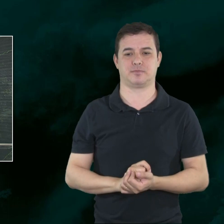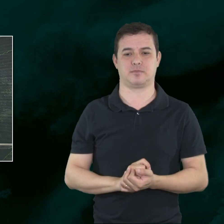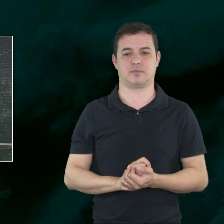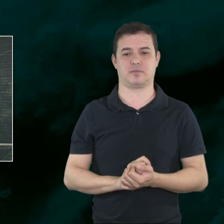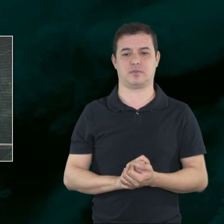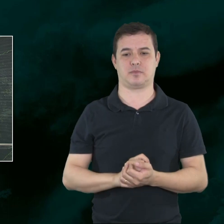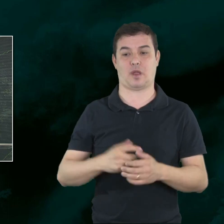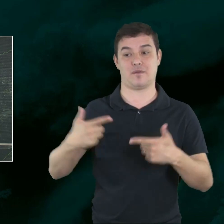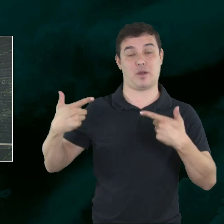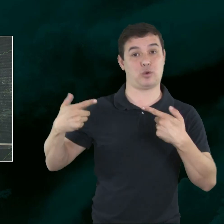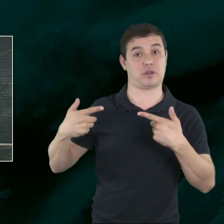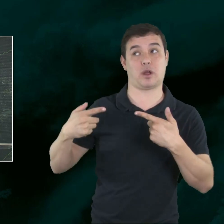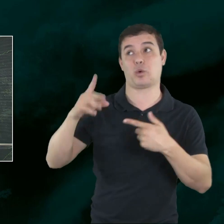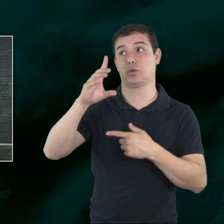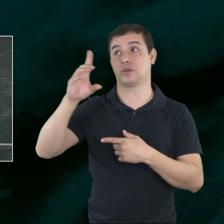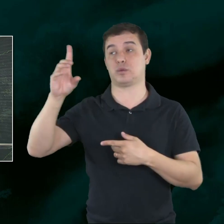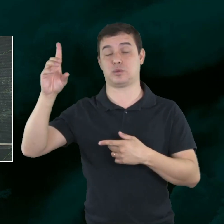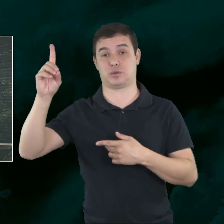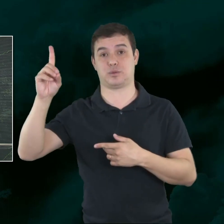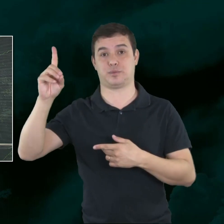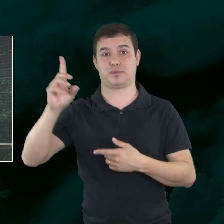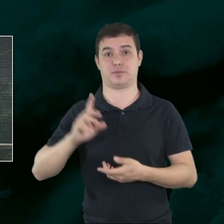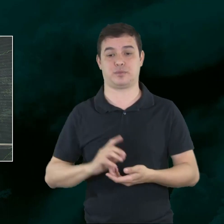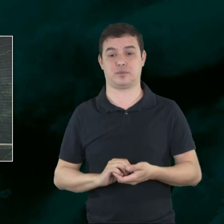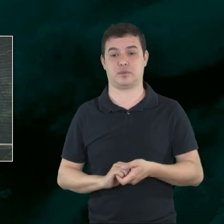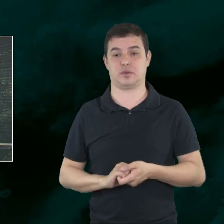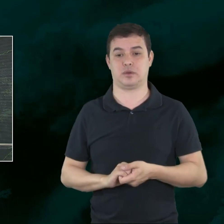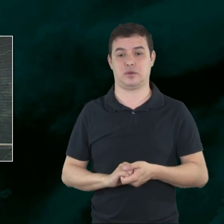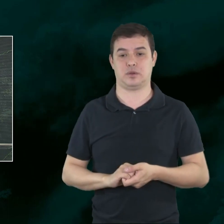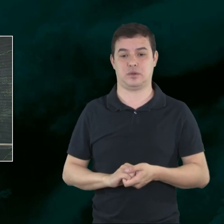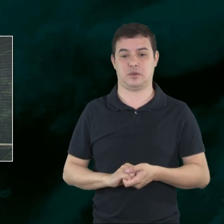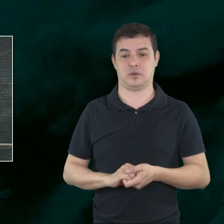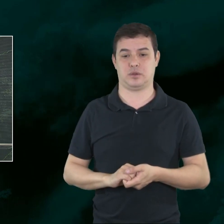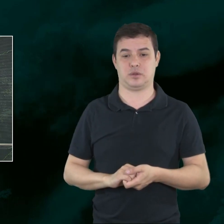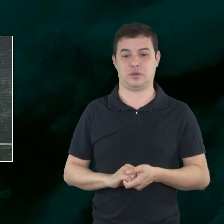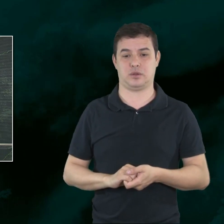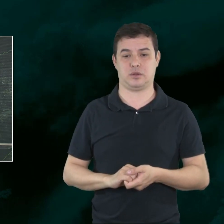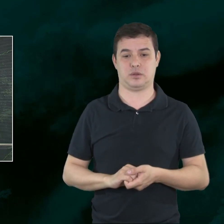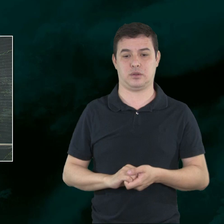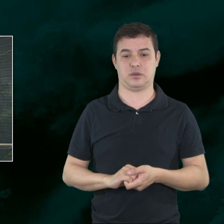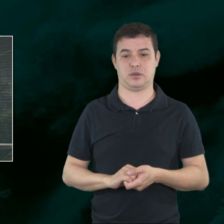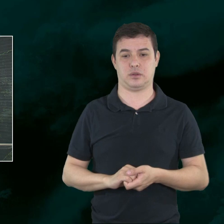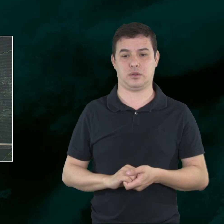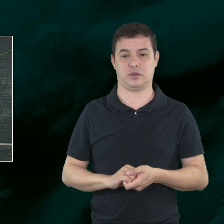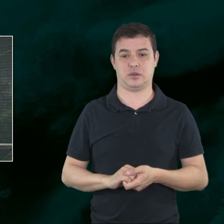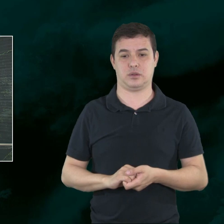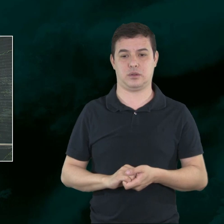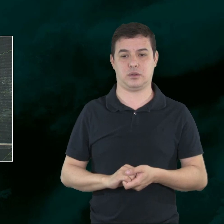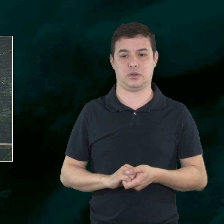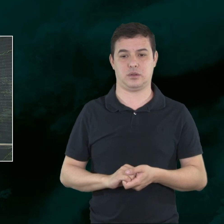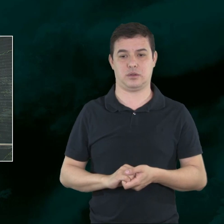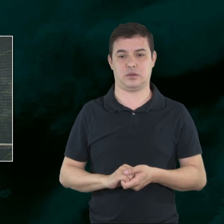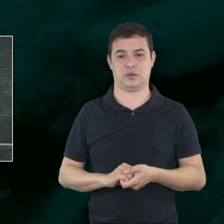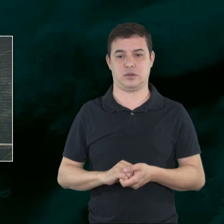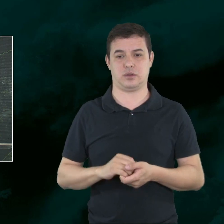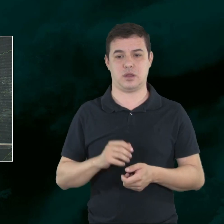Bom, não sei se vale a pena ler, né? Por exemplo, Apocalipse 13, isso tudo está no livro de Daniel, né? Explica